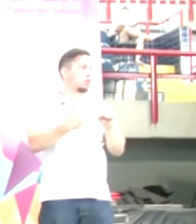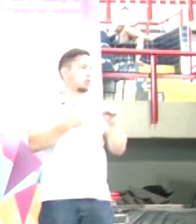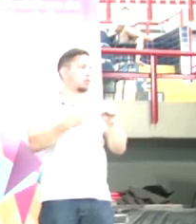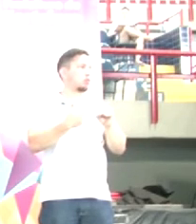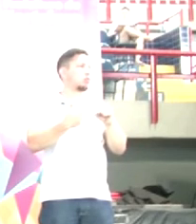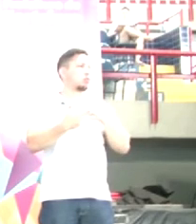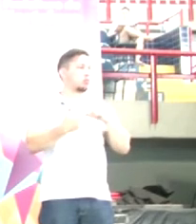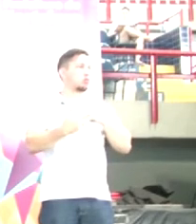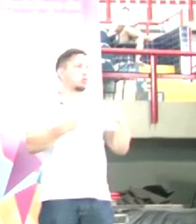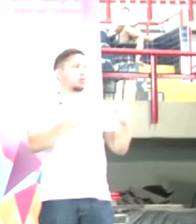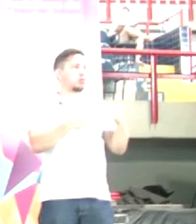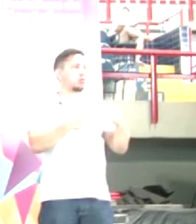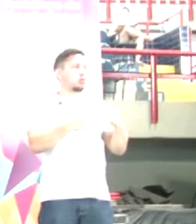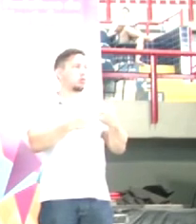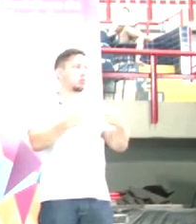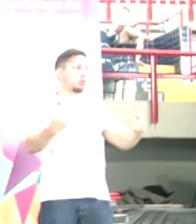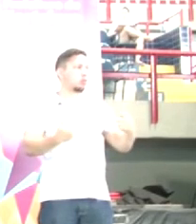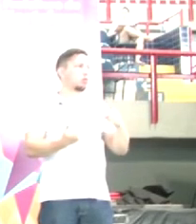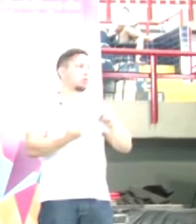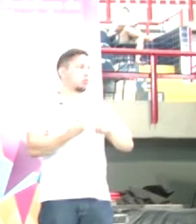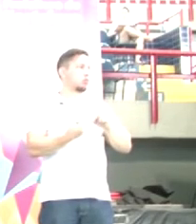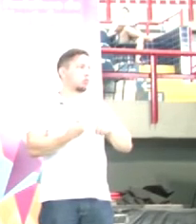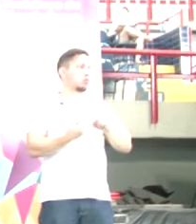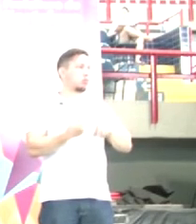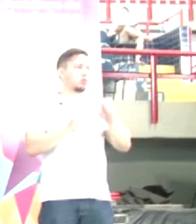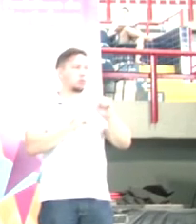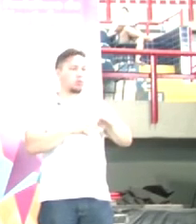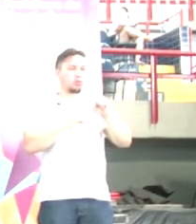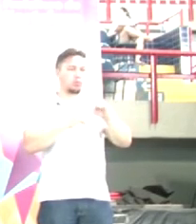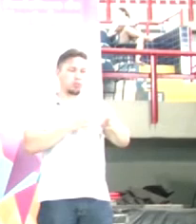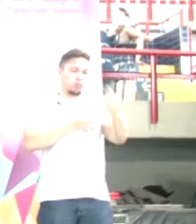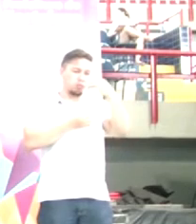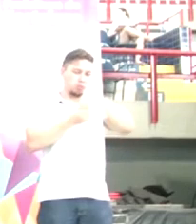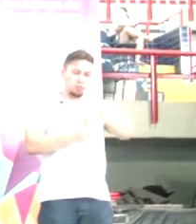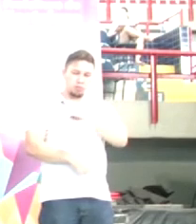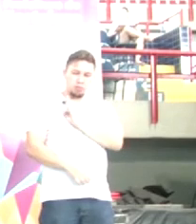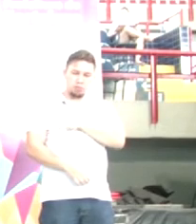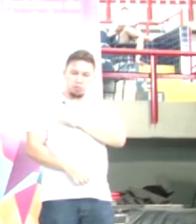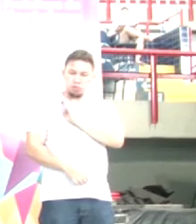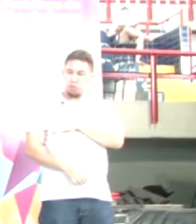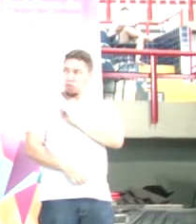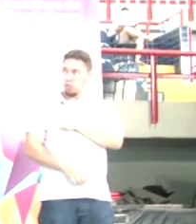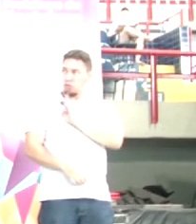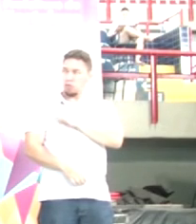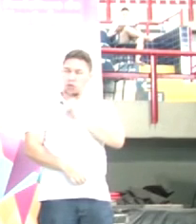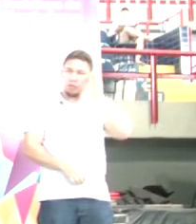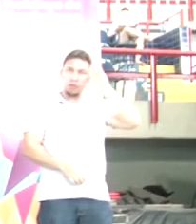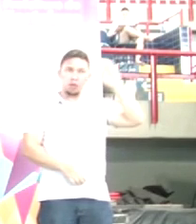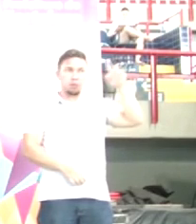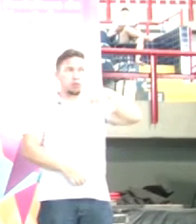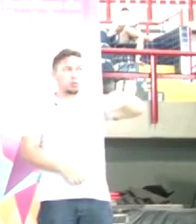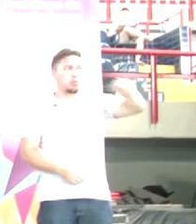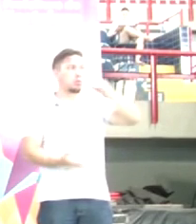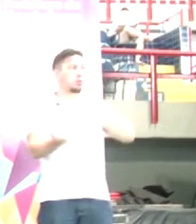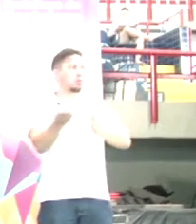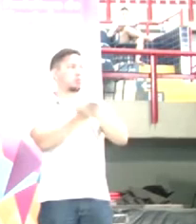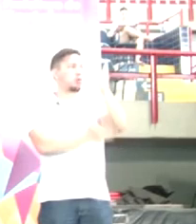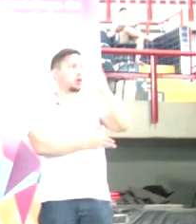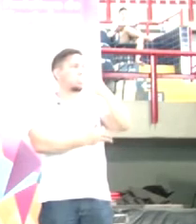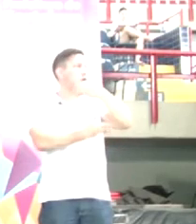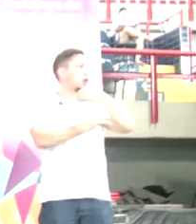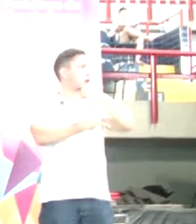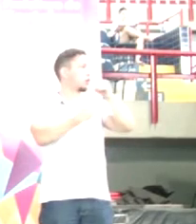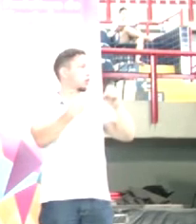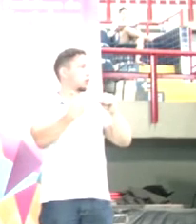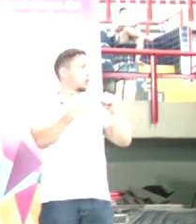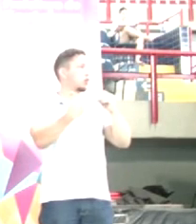reforçado muito isso, tá? E eu quero que essa aula você guarde no seu coração. Ela vai ser fundamental na tua prova